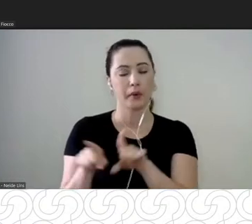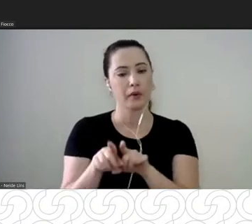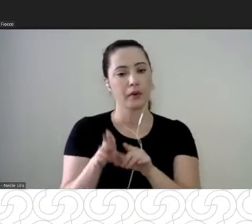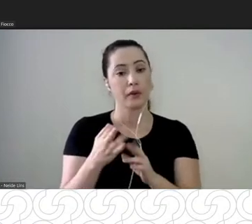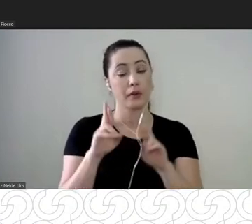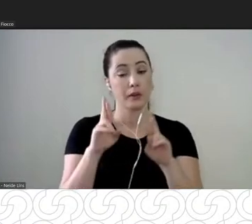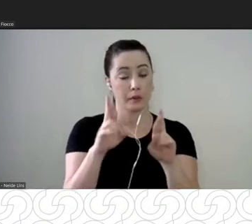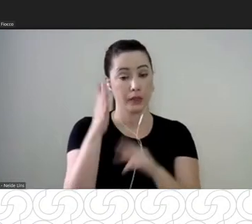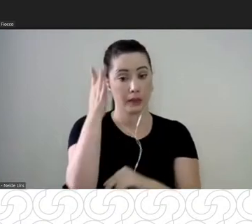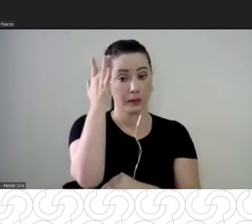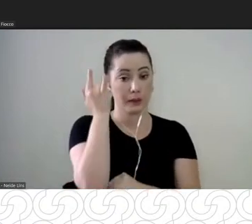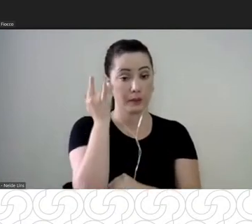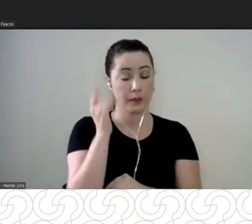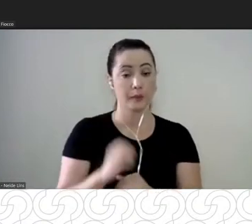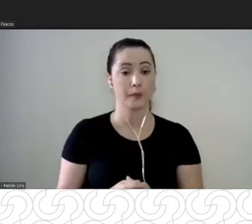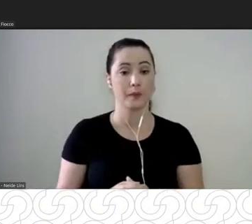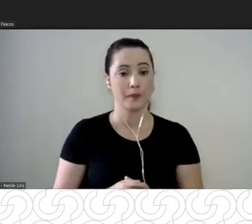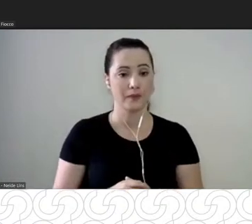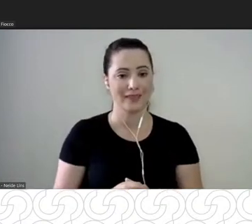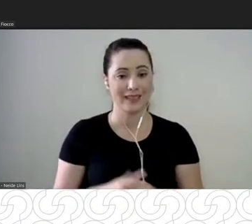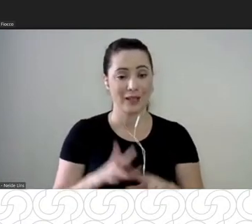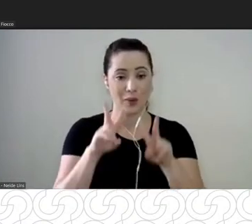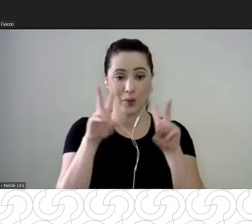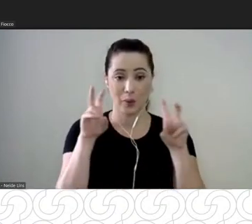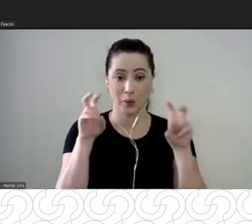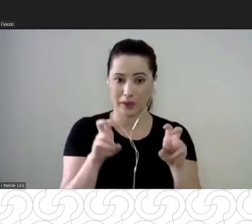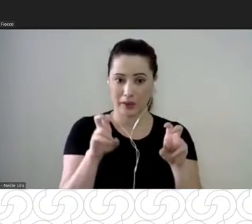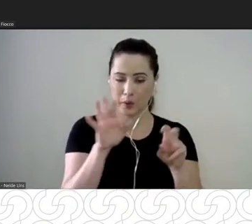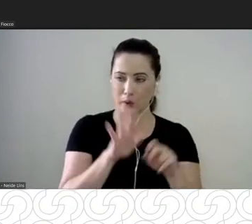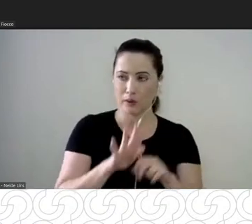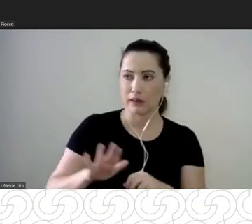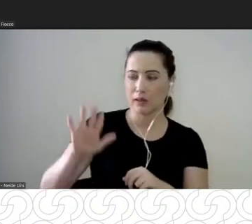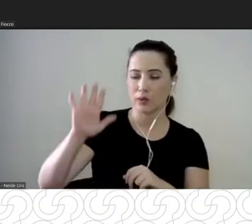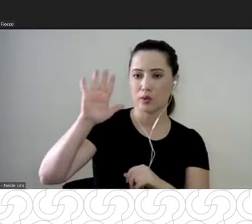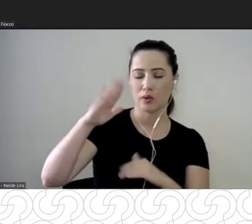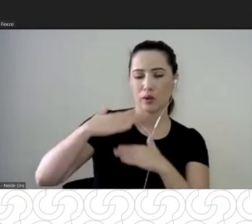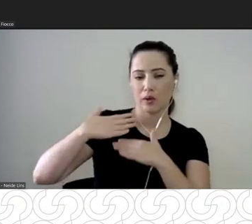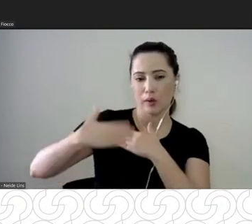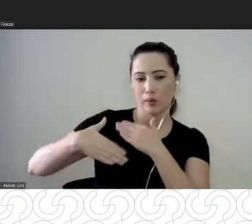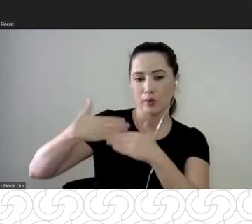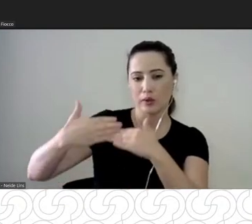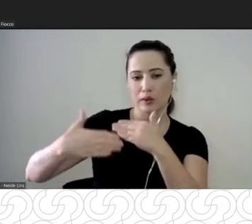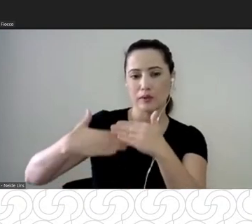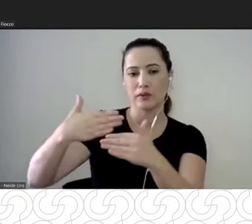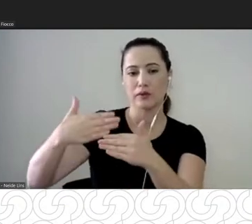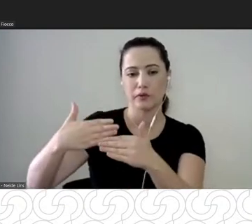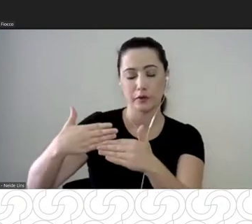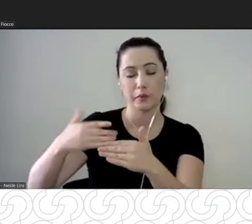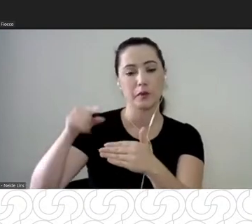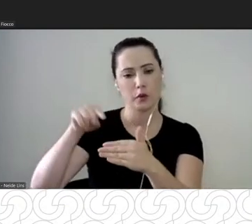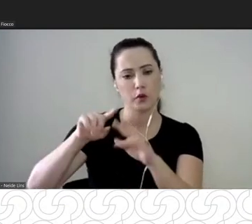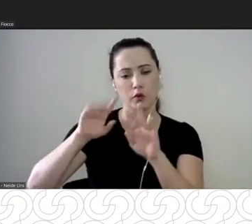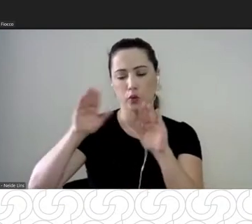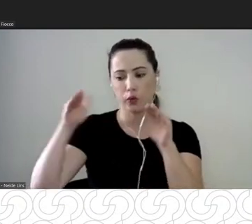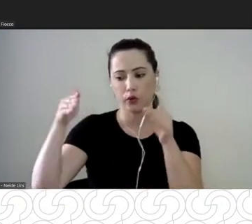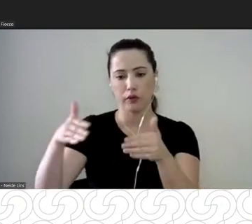com o tema o Nacional Desenvolvimentismo em Questão,